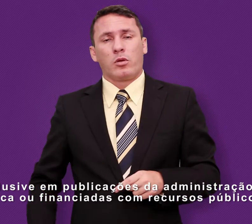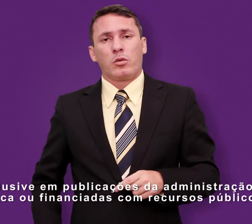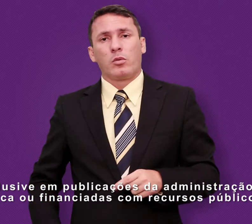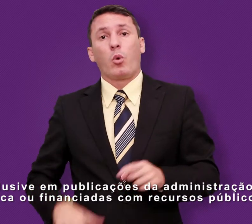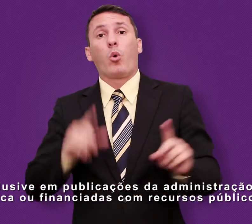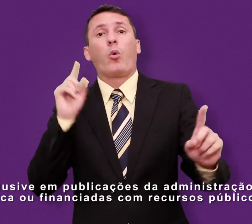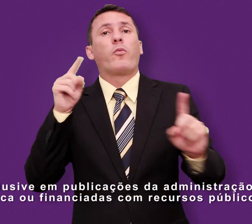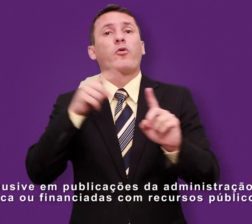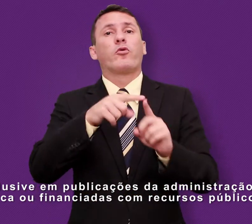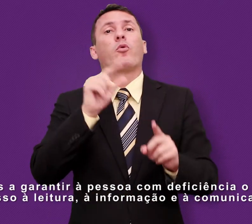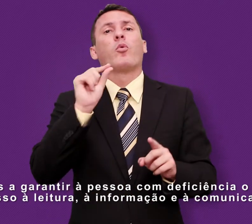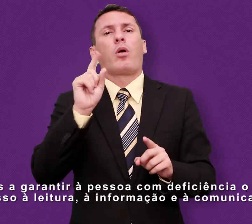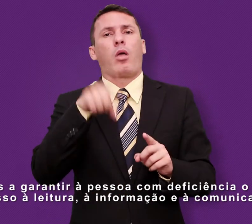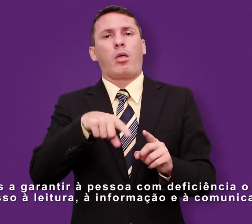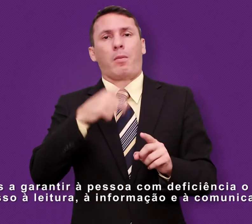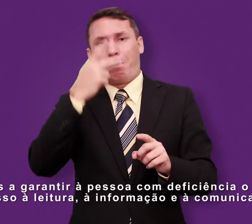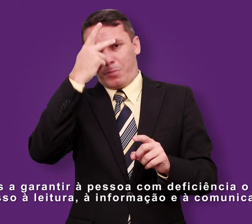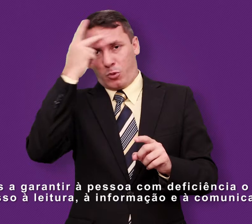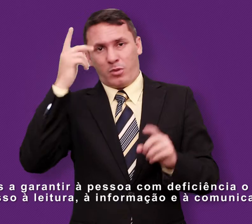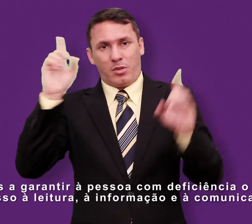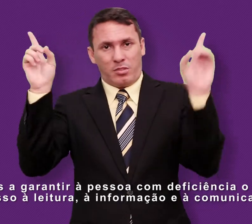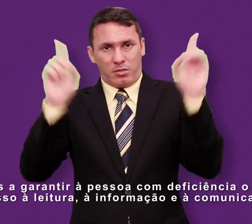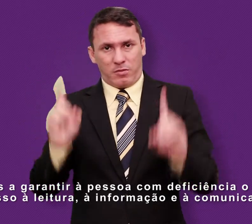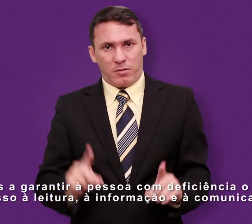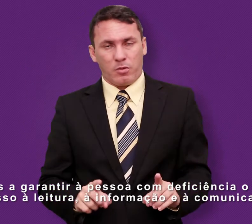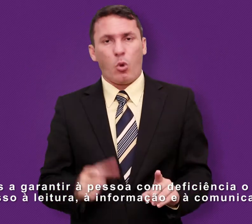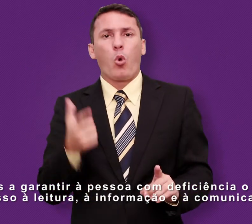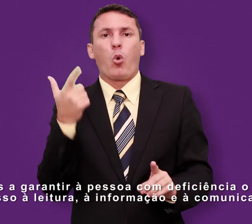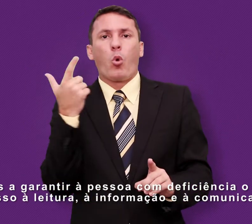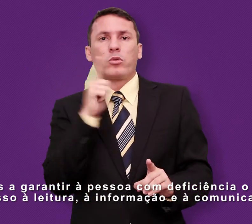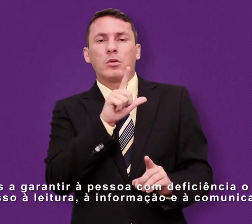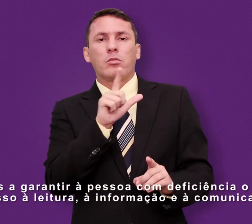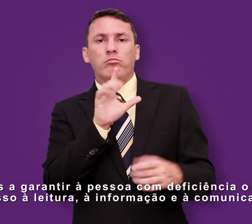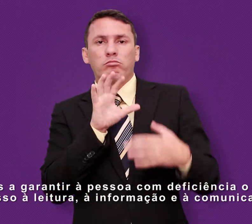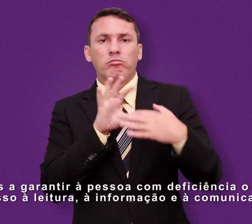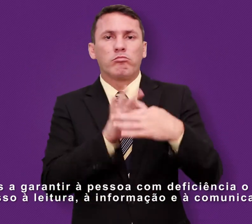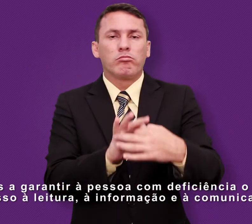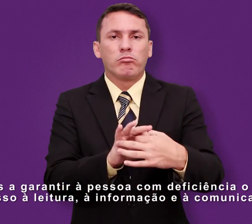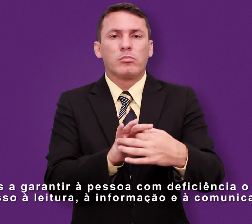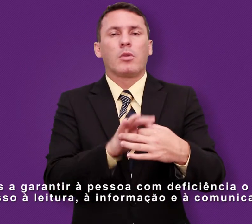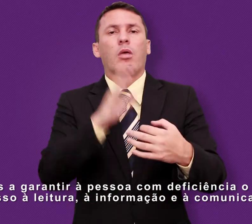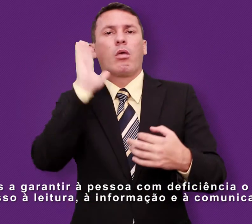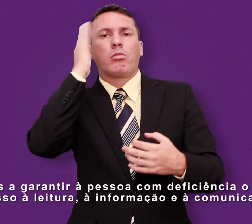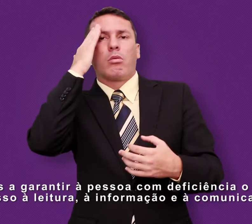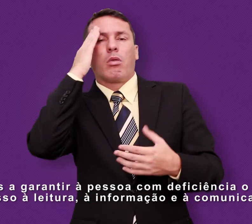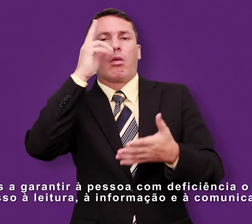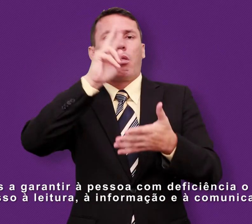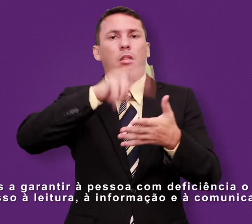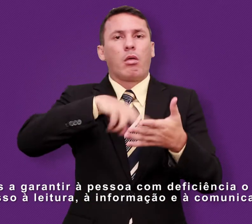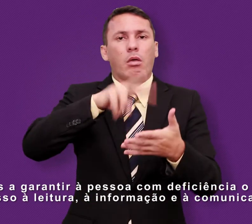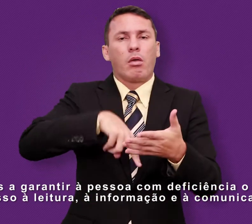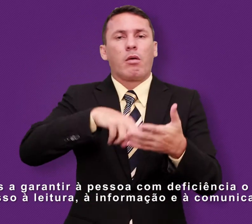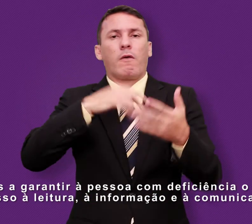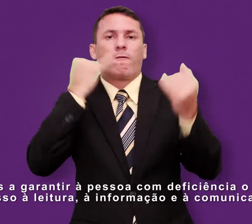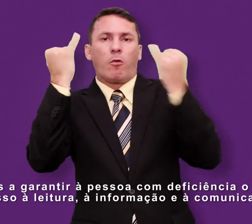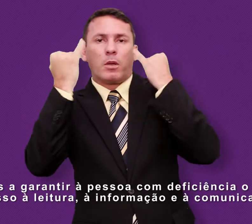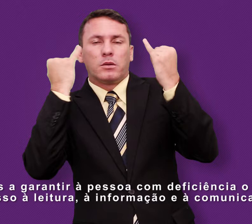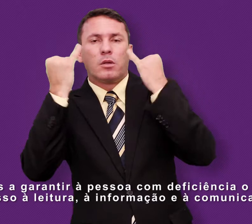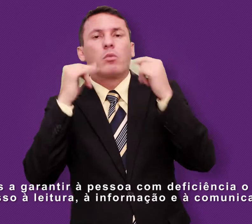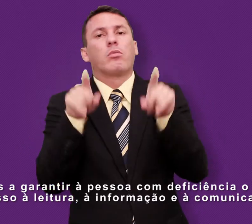recursos públicos, com vistas a garantir à pessoa com deficiência o direito de acesso à leitura, à